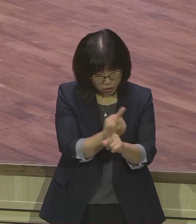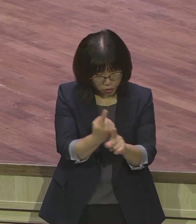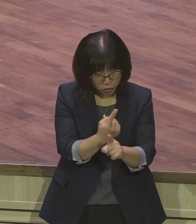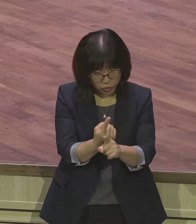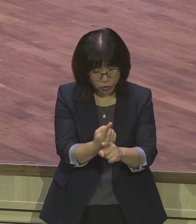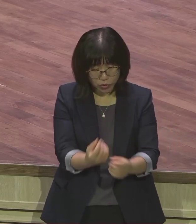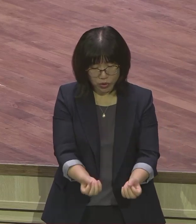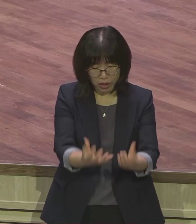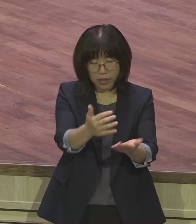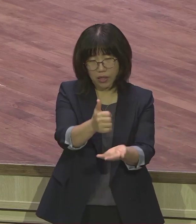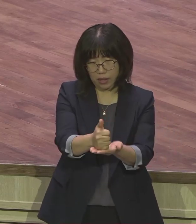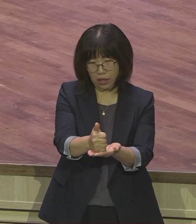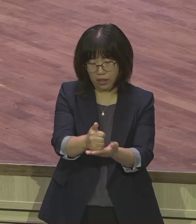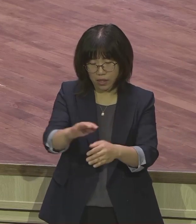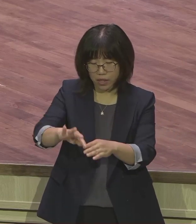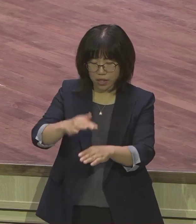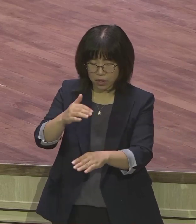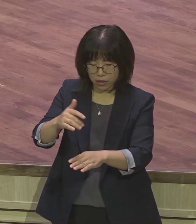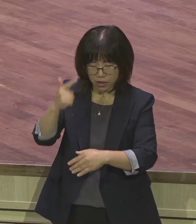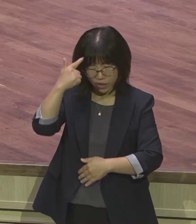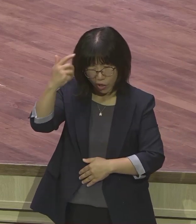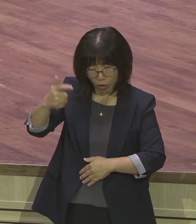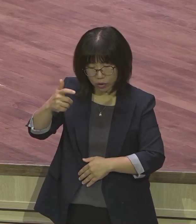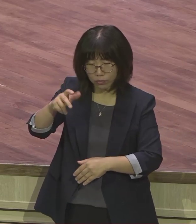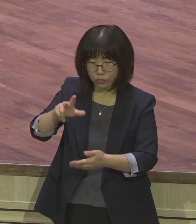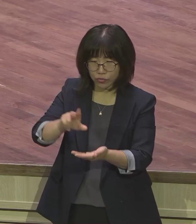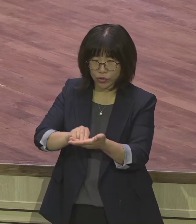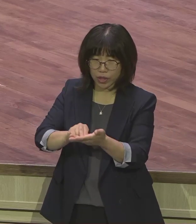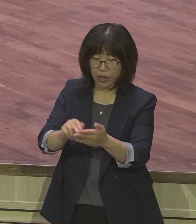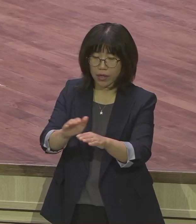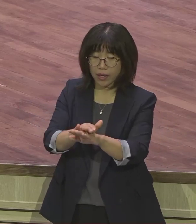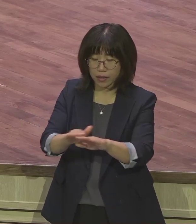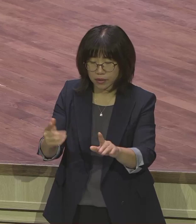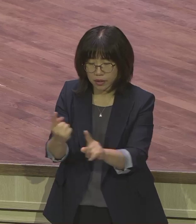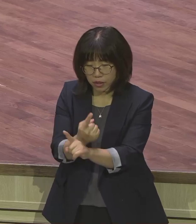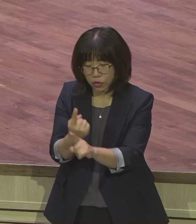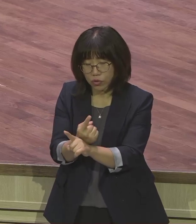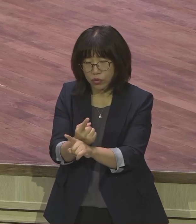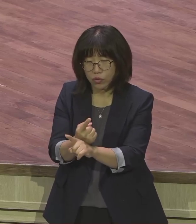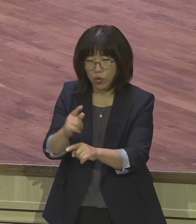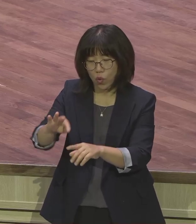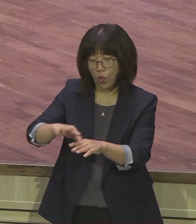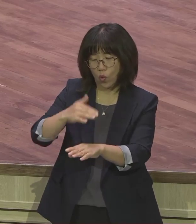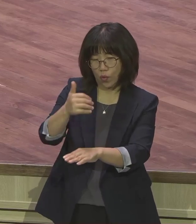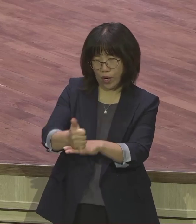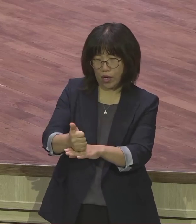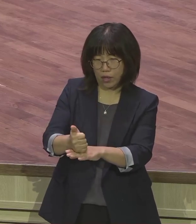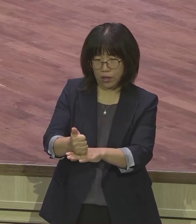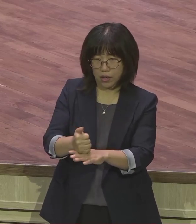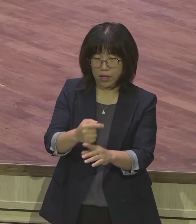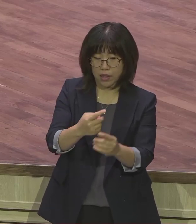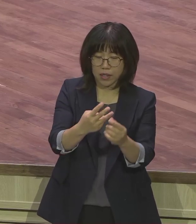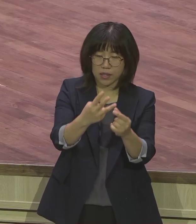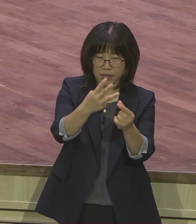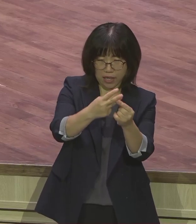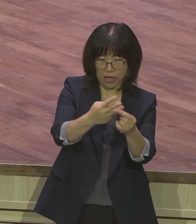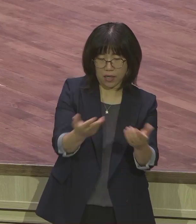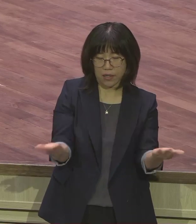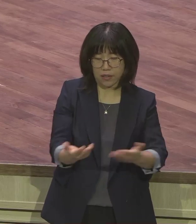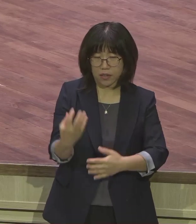영적 문제 없이 치유해 주는 왕 달합방을 하라는데요 선지자 제사장 왕적 사명이 거의 다 나오는 거예요